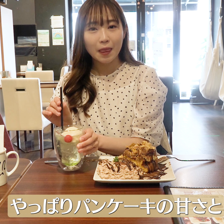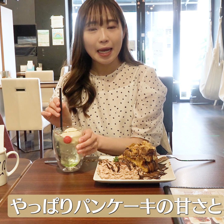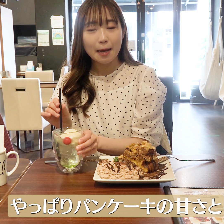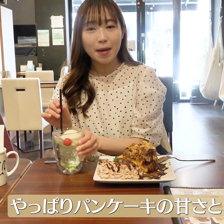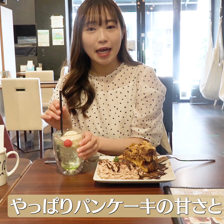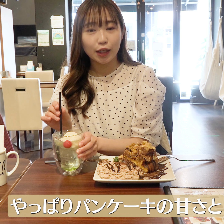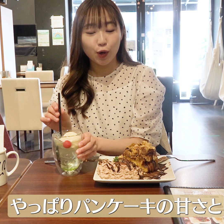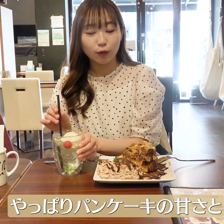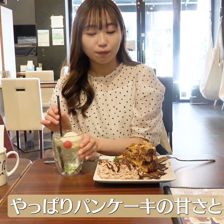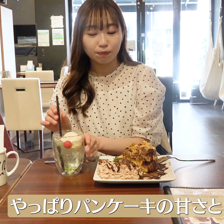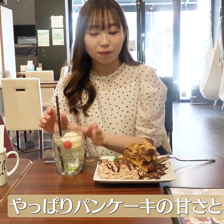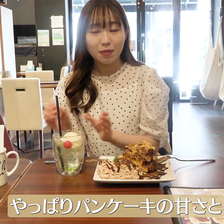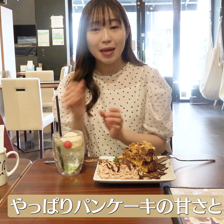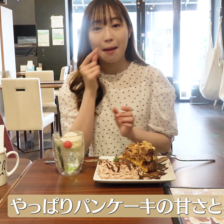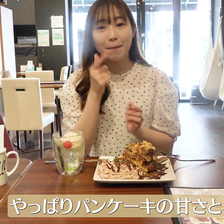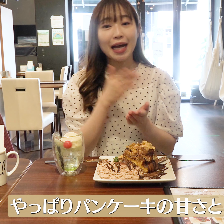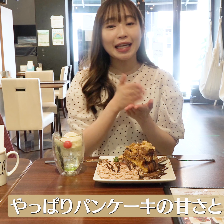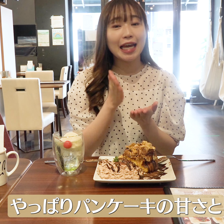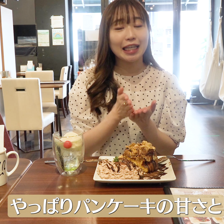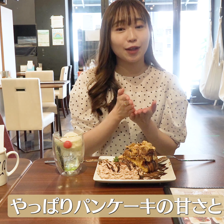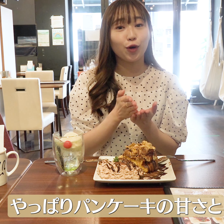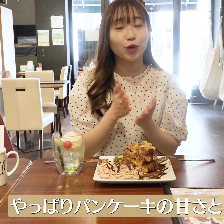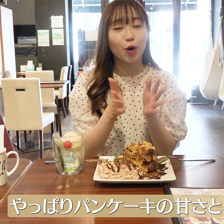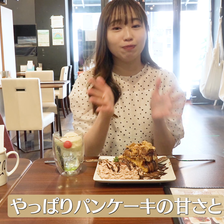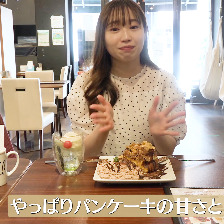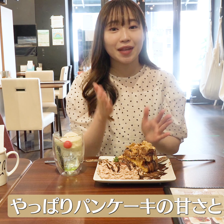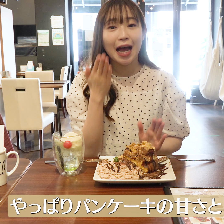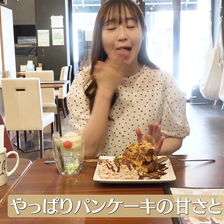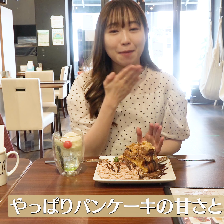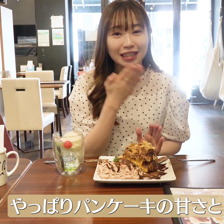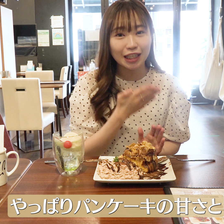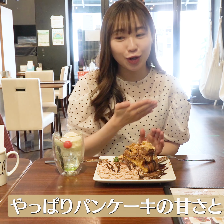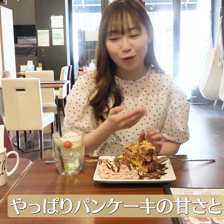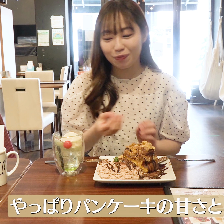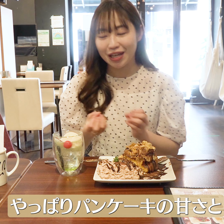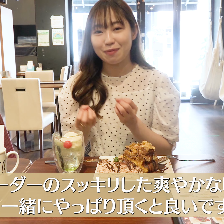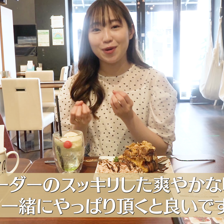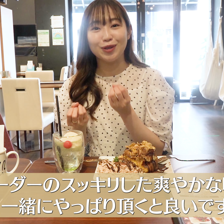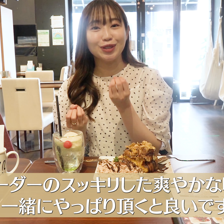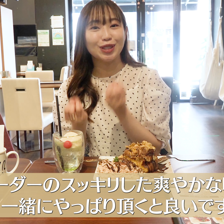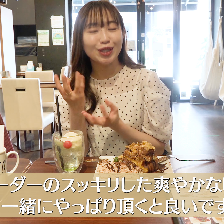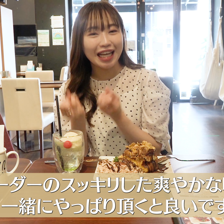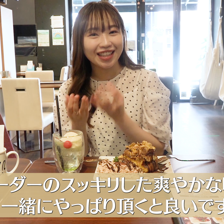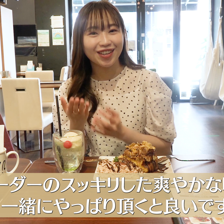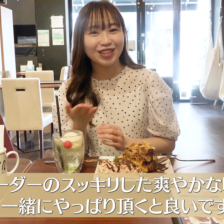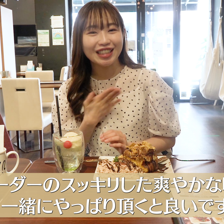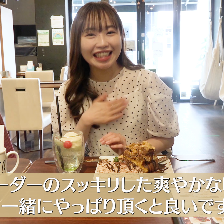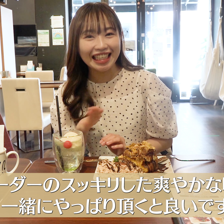やっぱりあのパンケーキのこの甘さと、もうソーダのすっきり